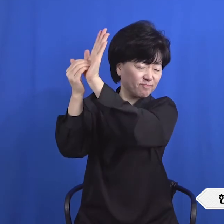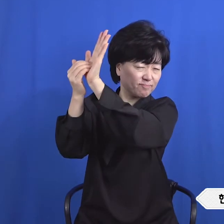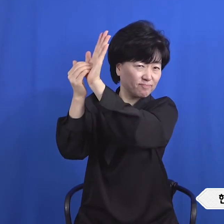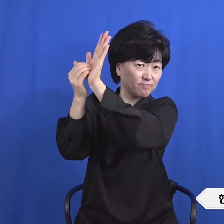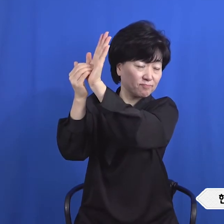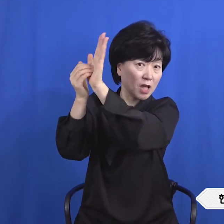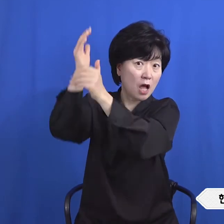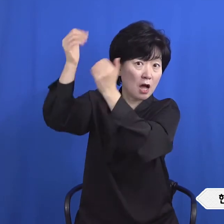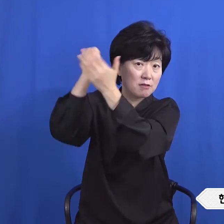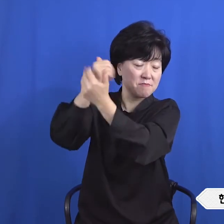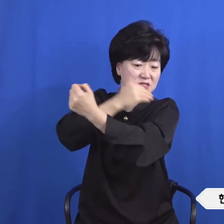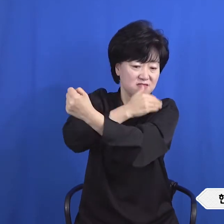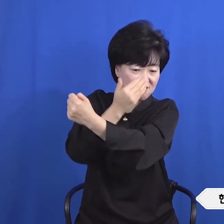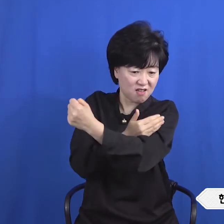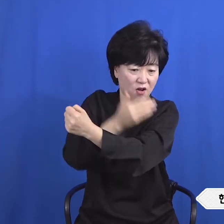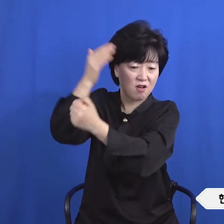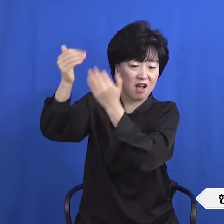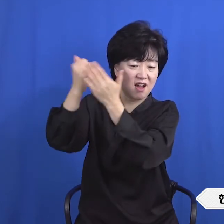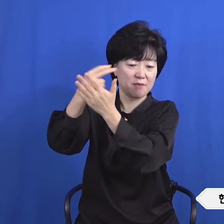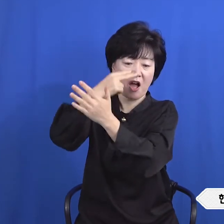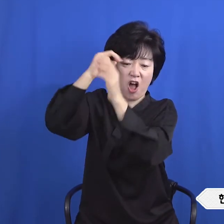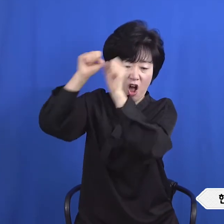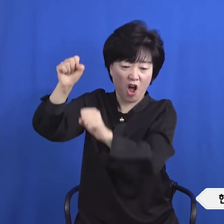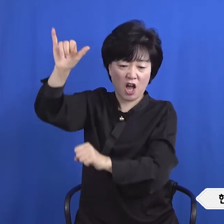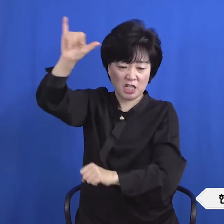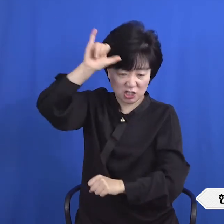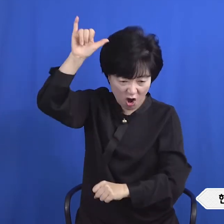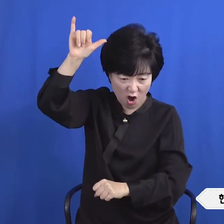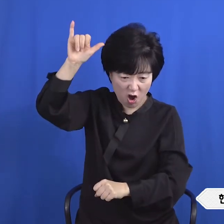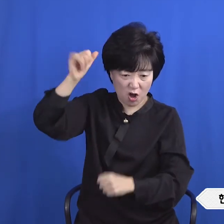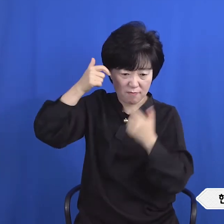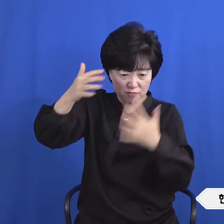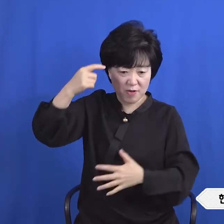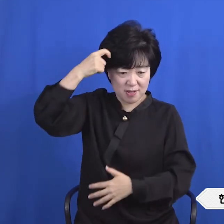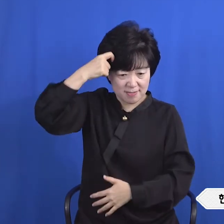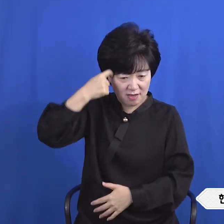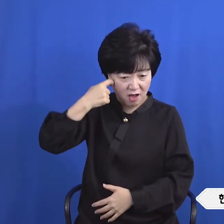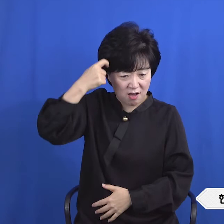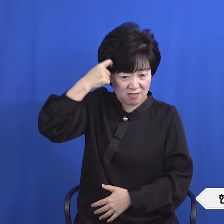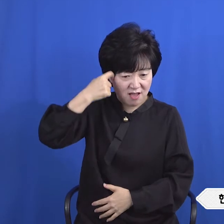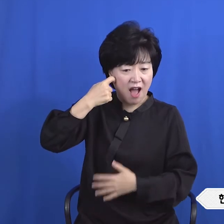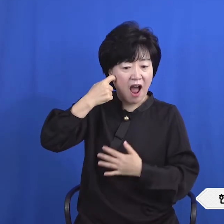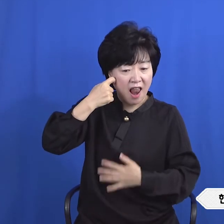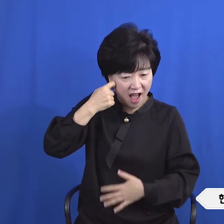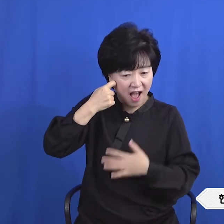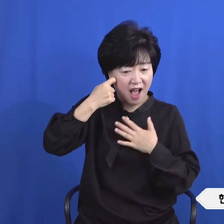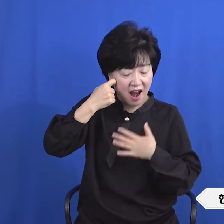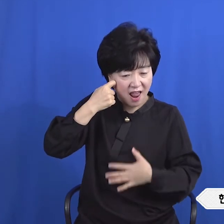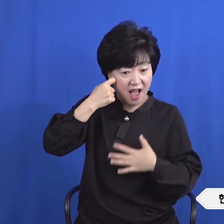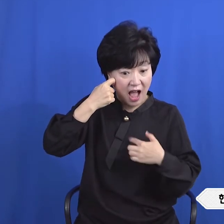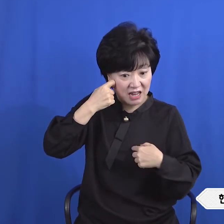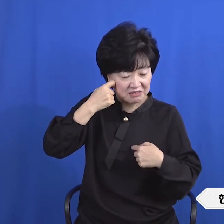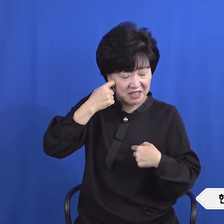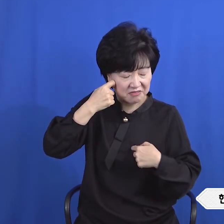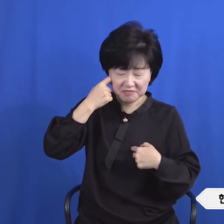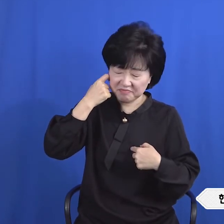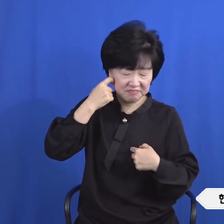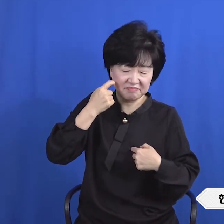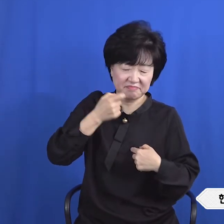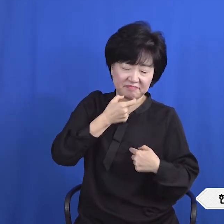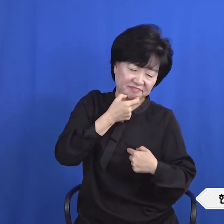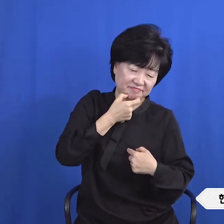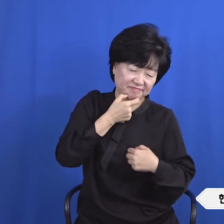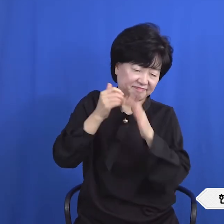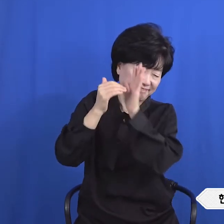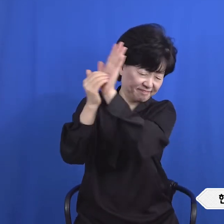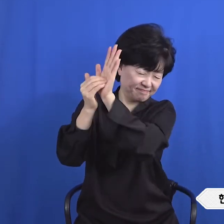하나님의 능력과 존재하심이 마음속에 분명히 느껴지는데도 그걸 의도적으로 무시해버리고